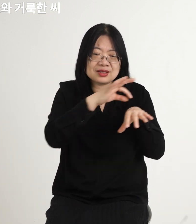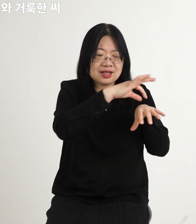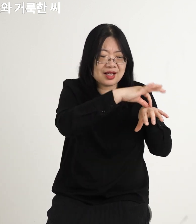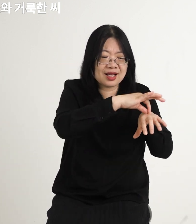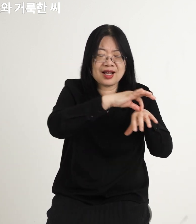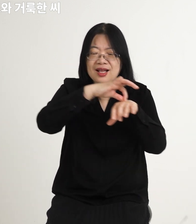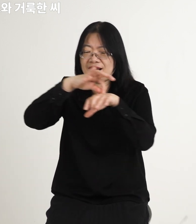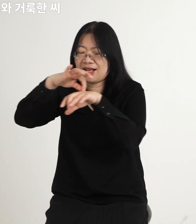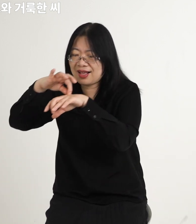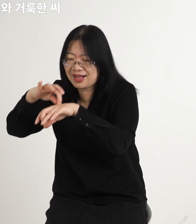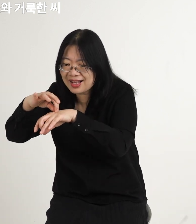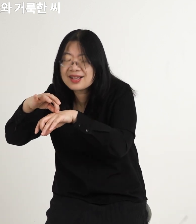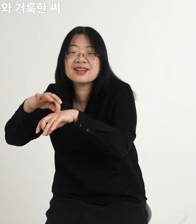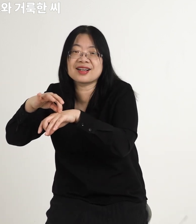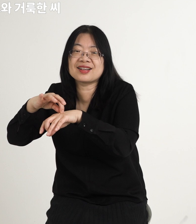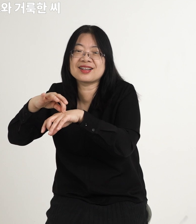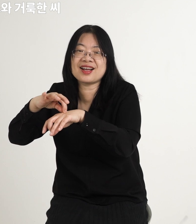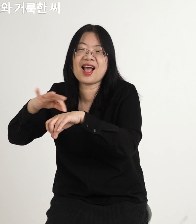그대로 작동되고 있어요.